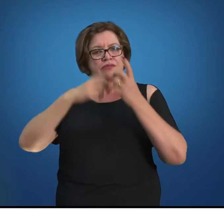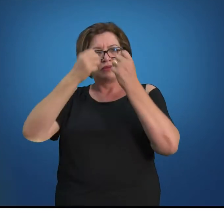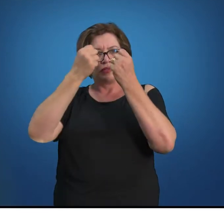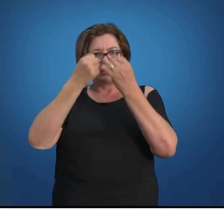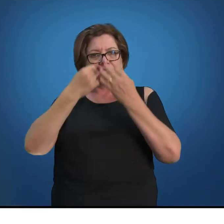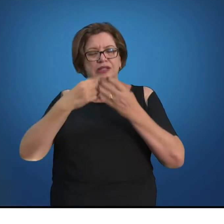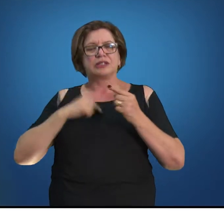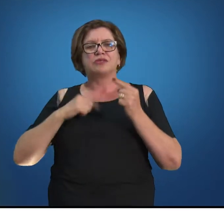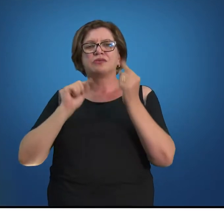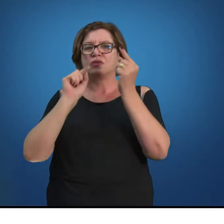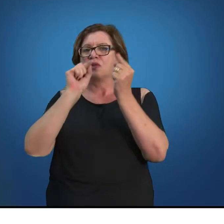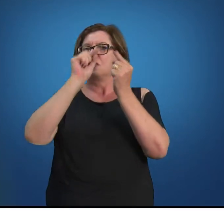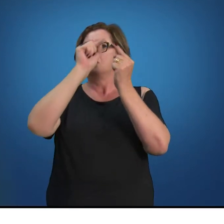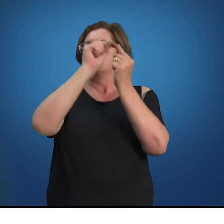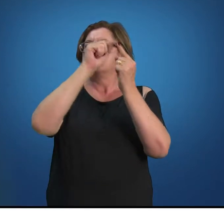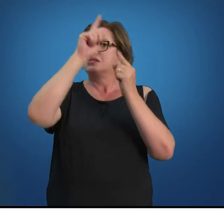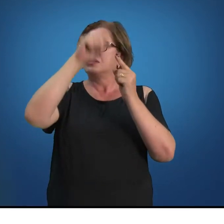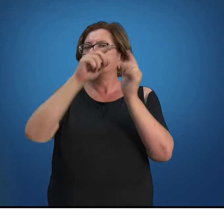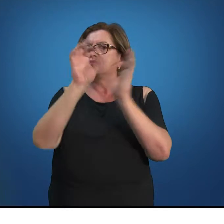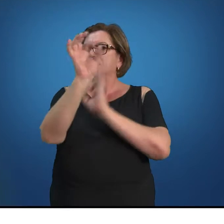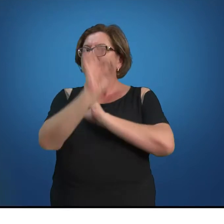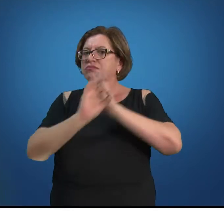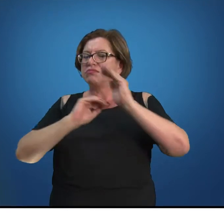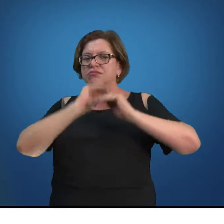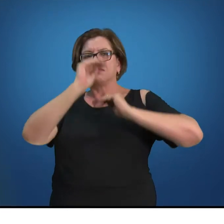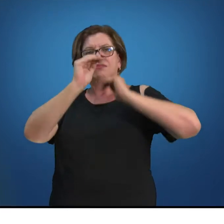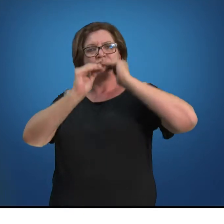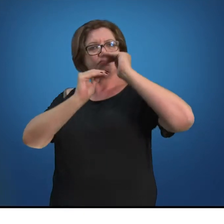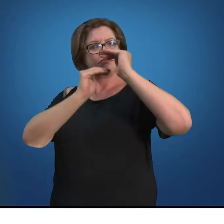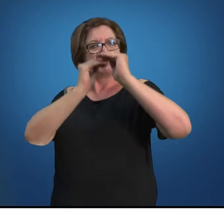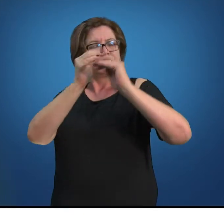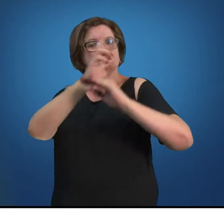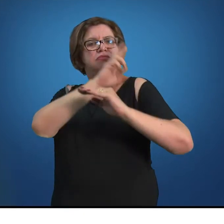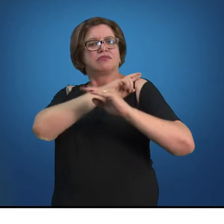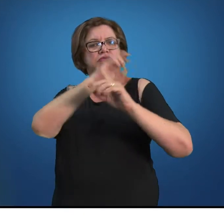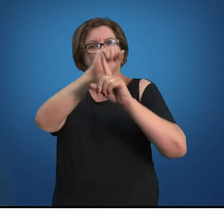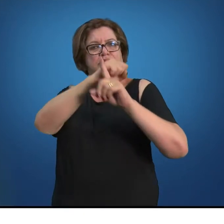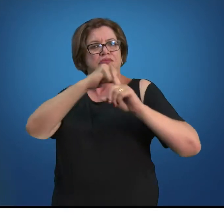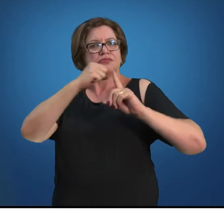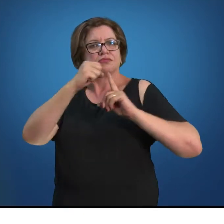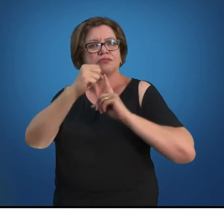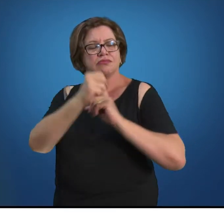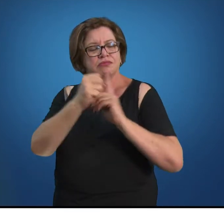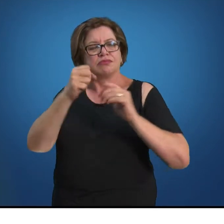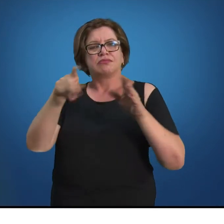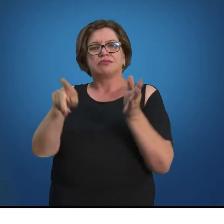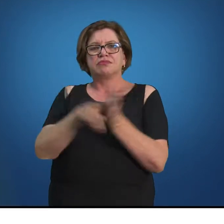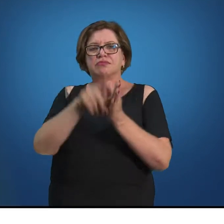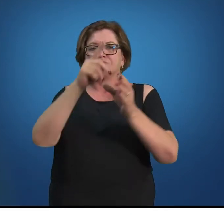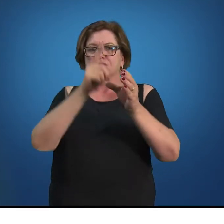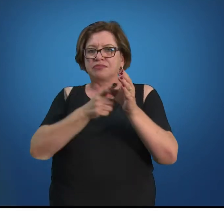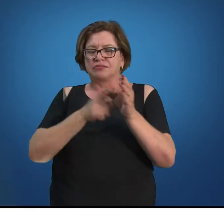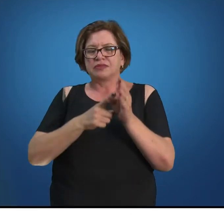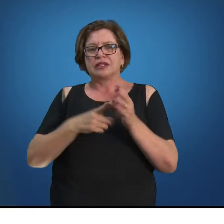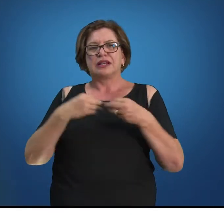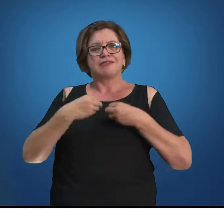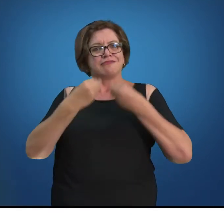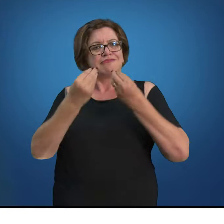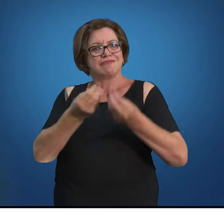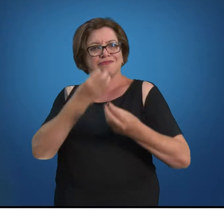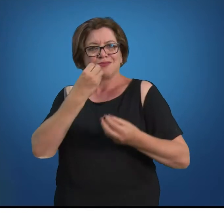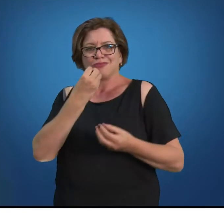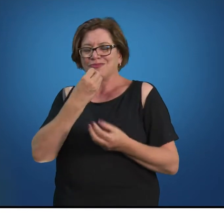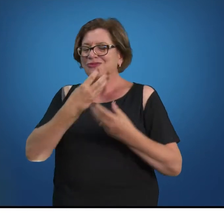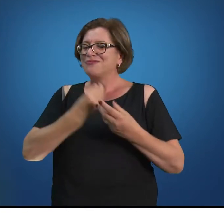por objetivo ordenar o pleno desenvolvimento das funções sociais da cidade e garantir o bem-estar dos seus